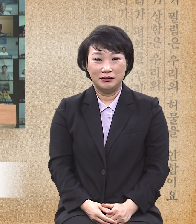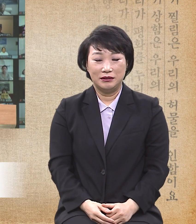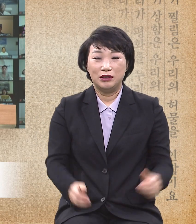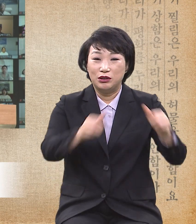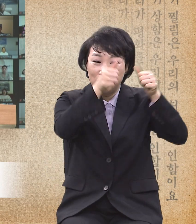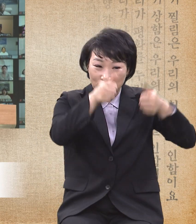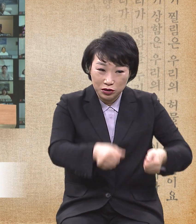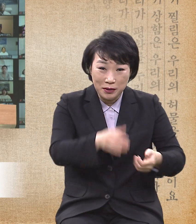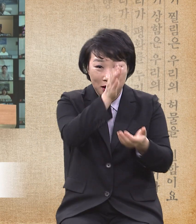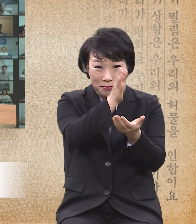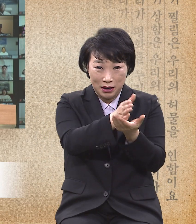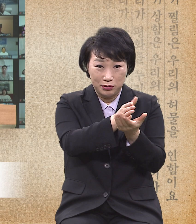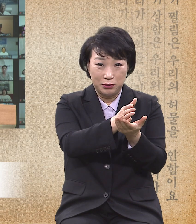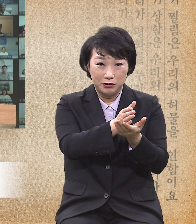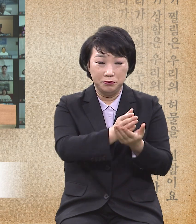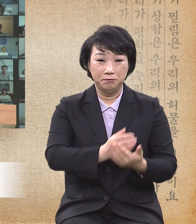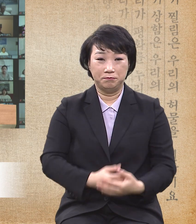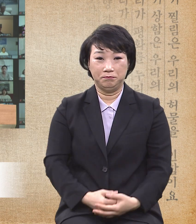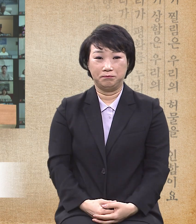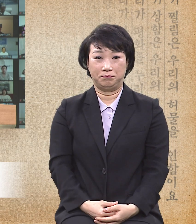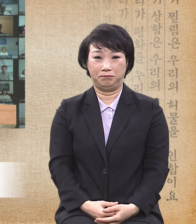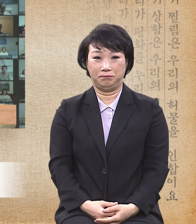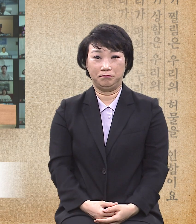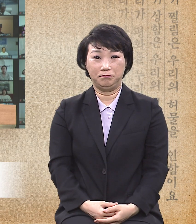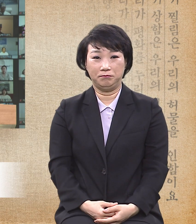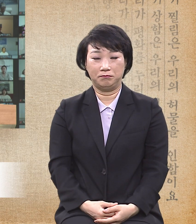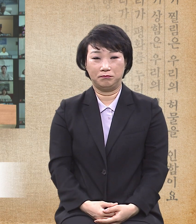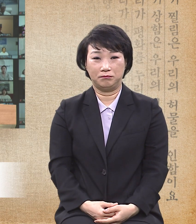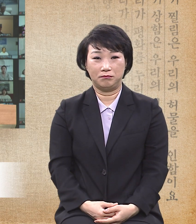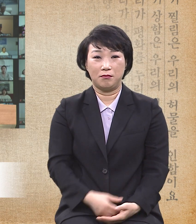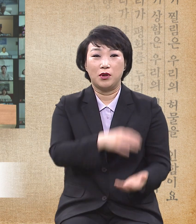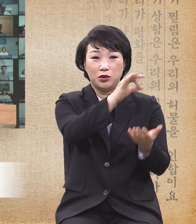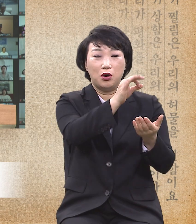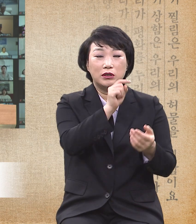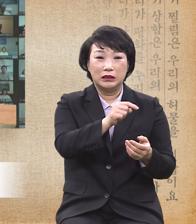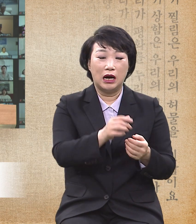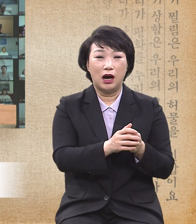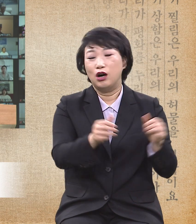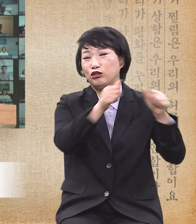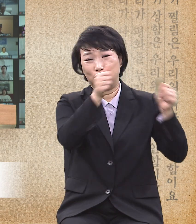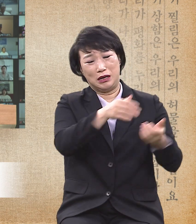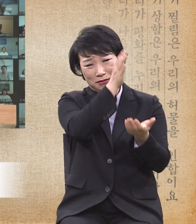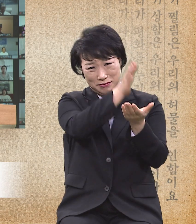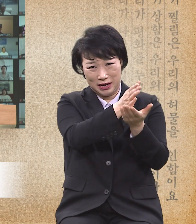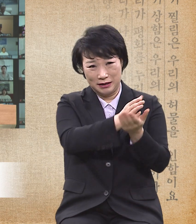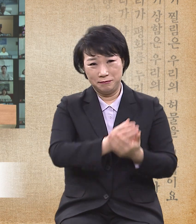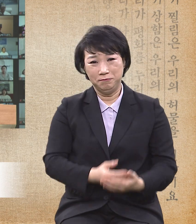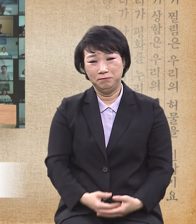우상 숭배하지 말라 이 말이요. 물질이 우상되지 말라 이 말이요.